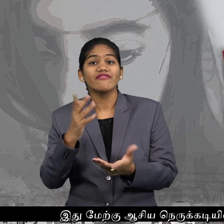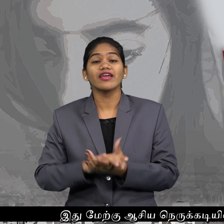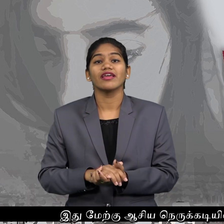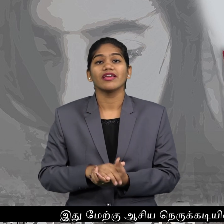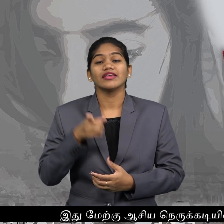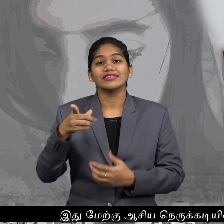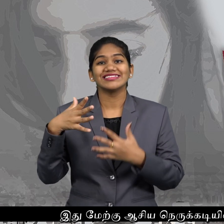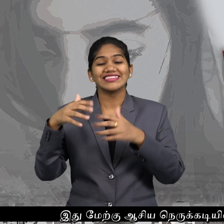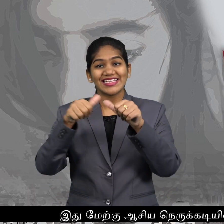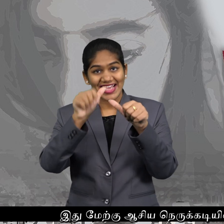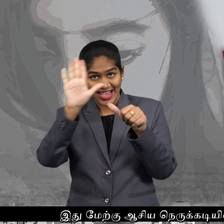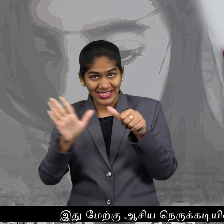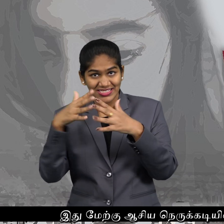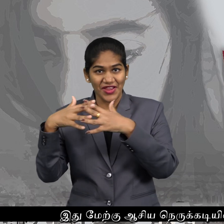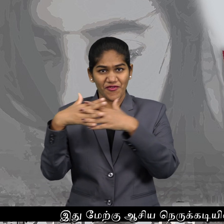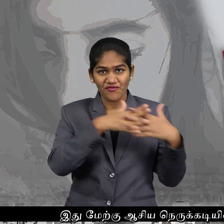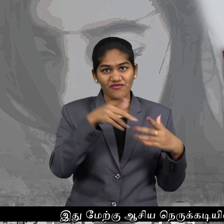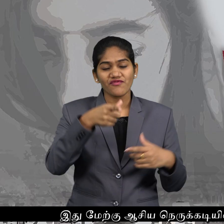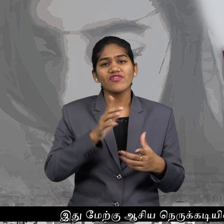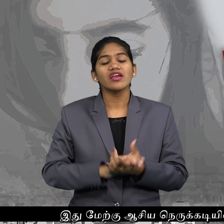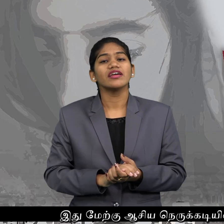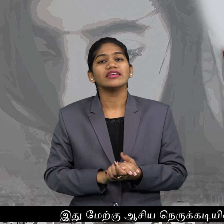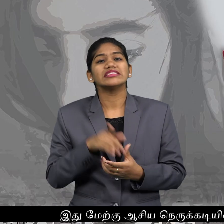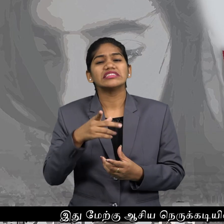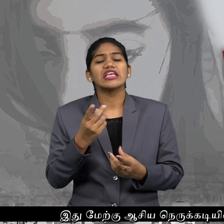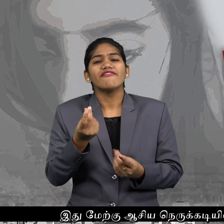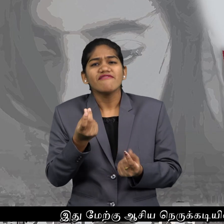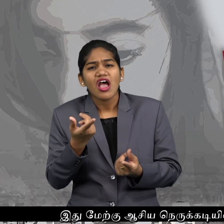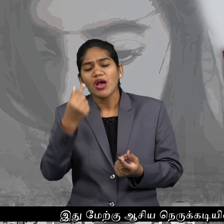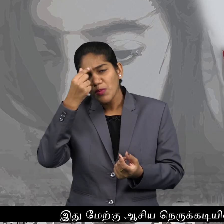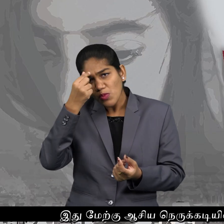நெருக்கடியின் அதாவது அவசர நிலை இருப்பிடம் ஆகும்.